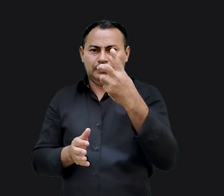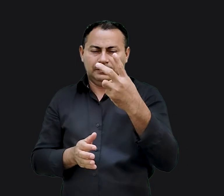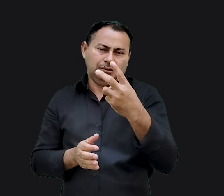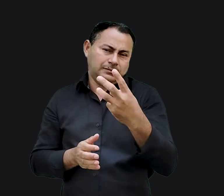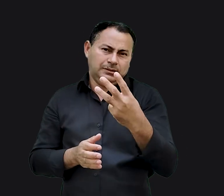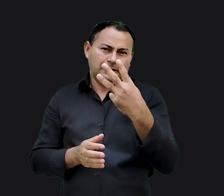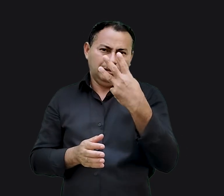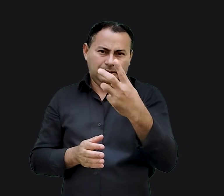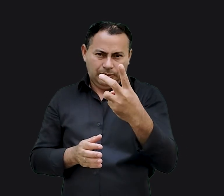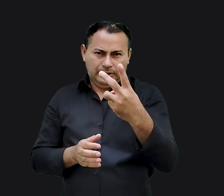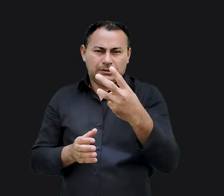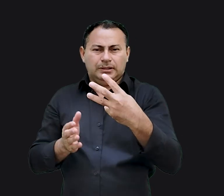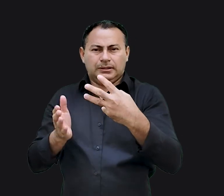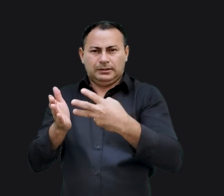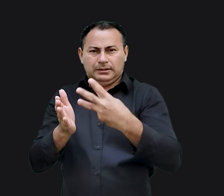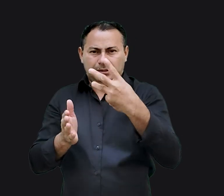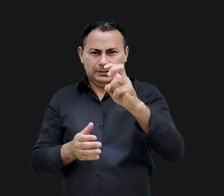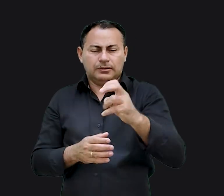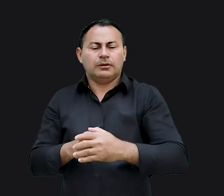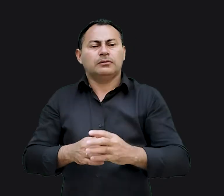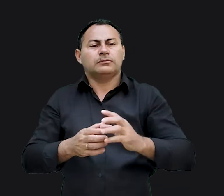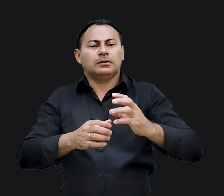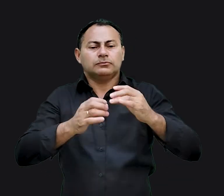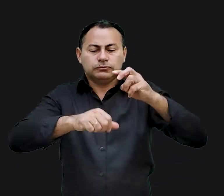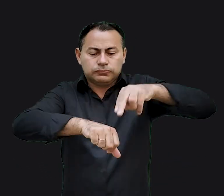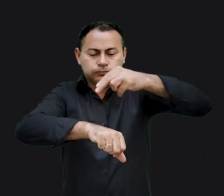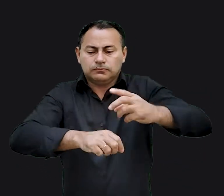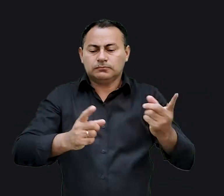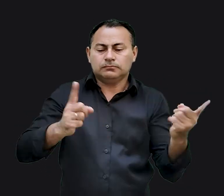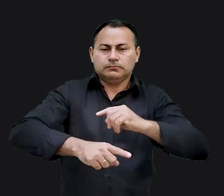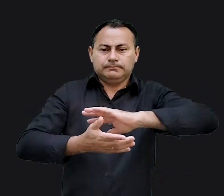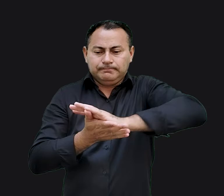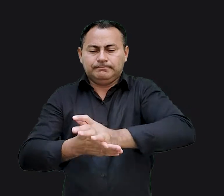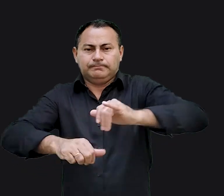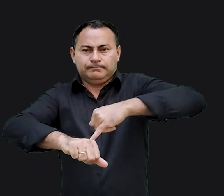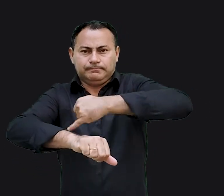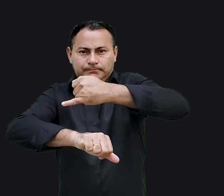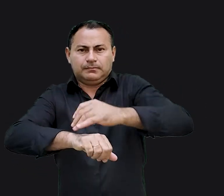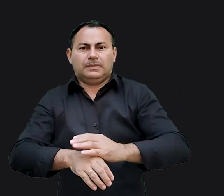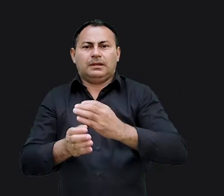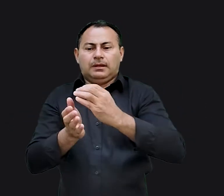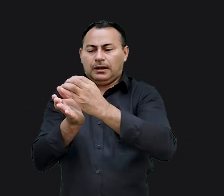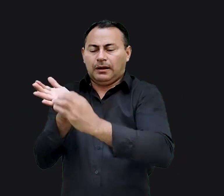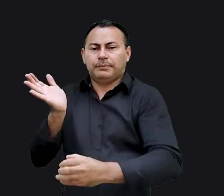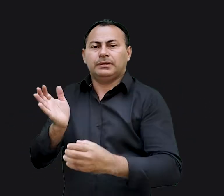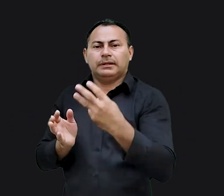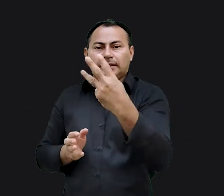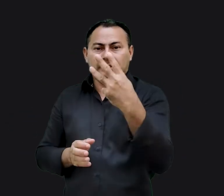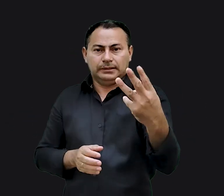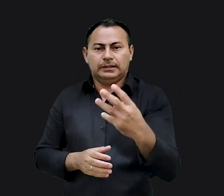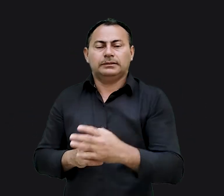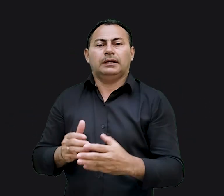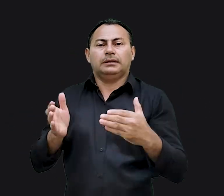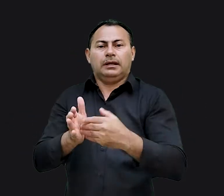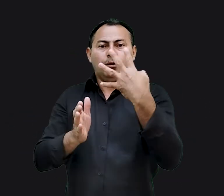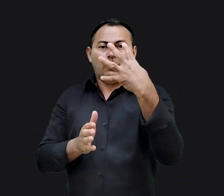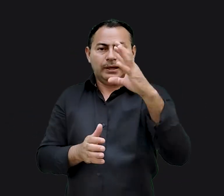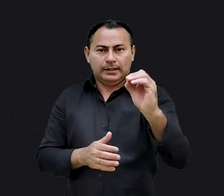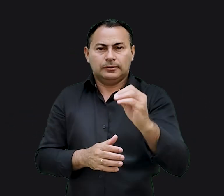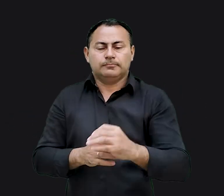é contra a nação que destruiria Jerusalém. Nos capítulos 33 a 40, a sua mensagem